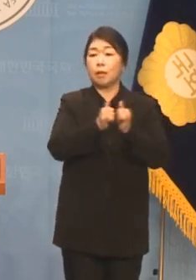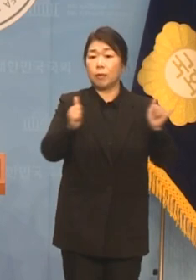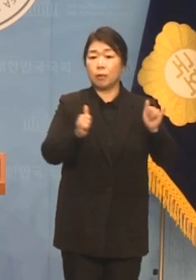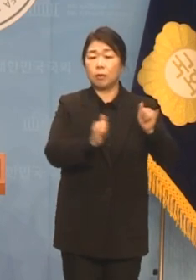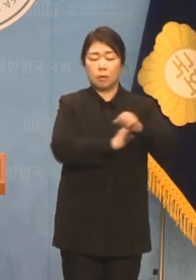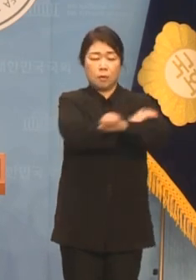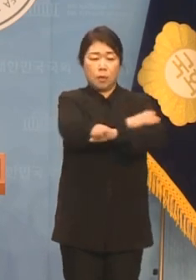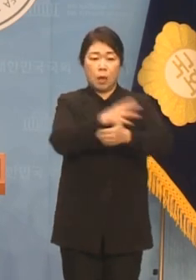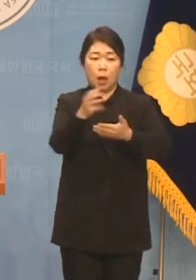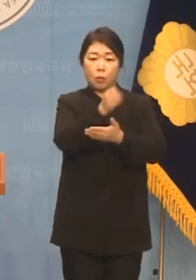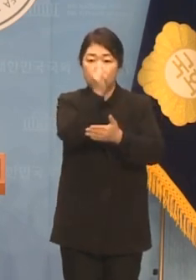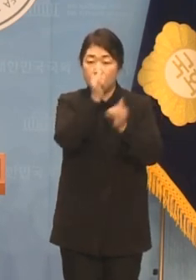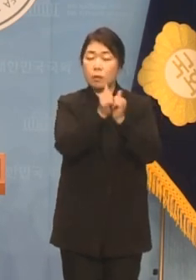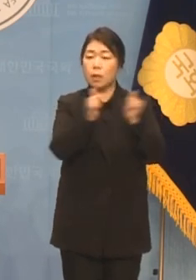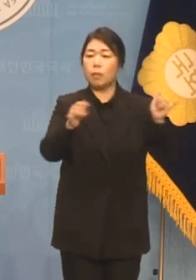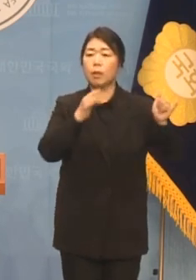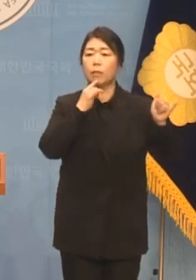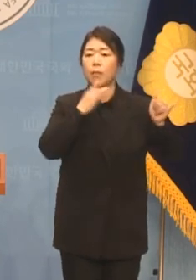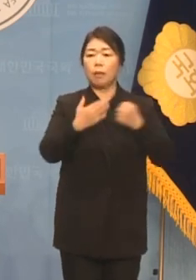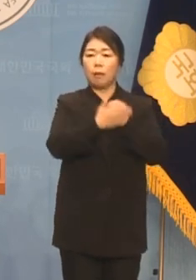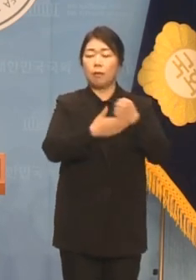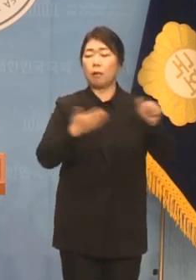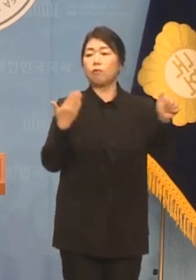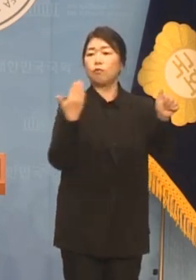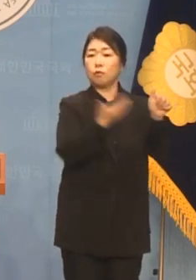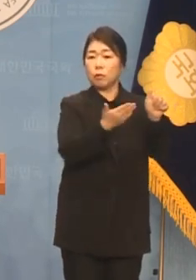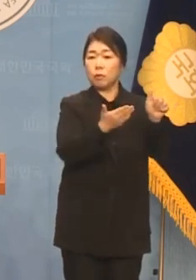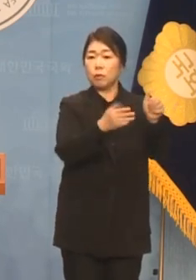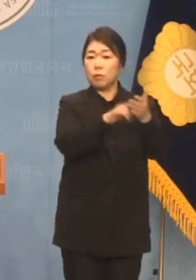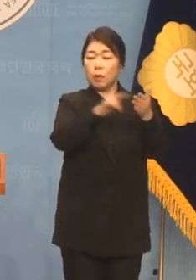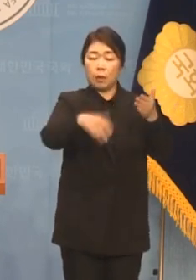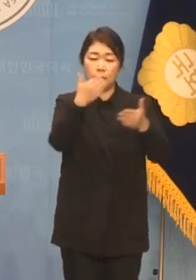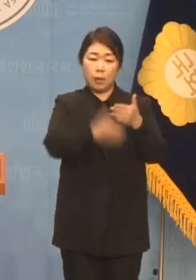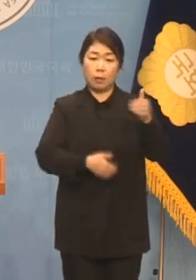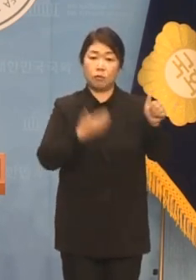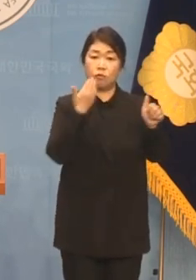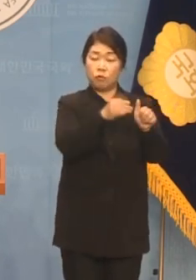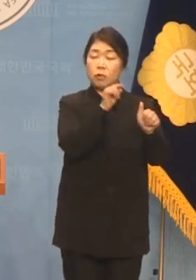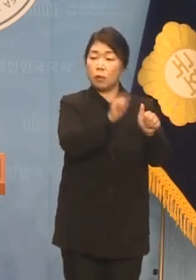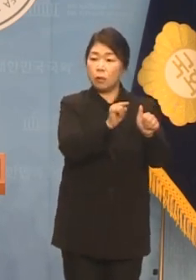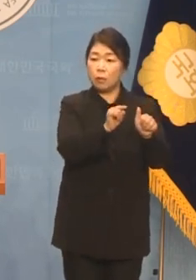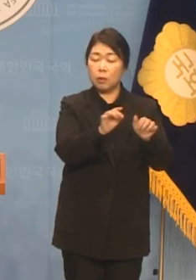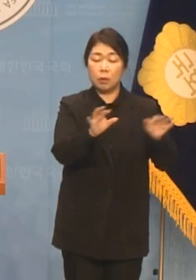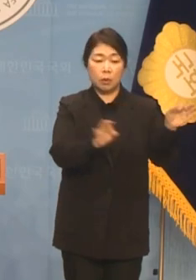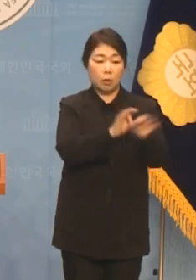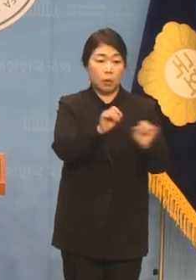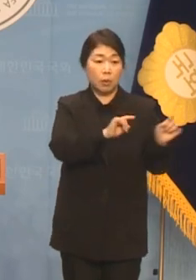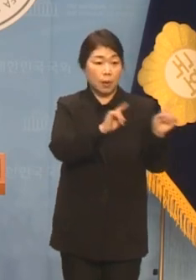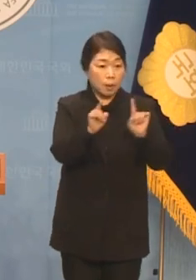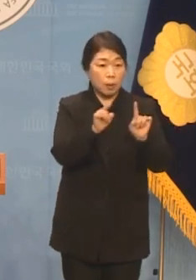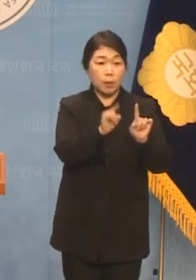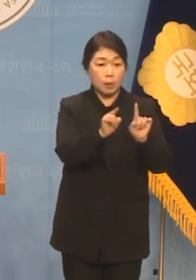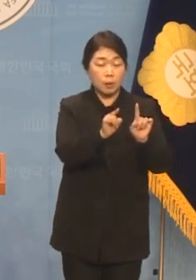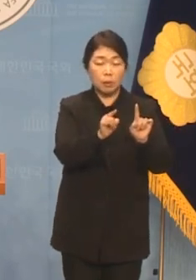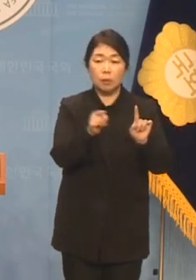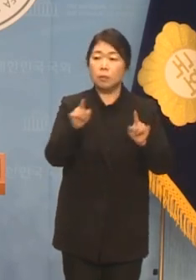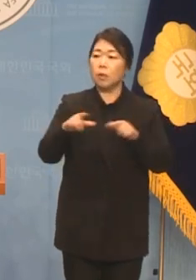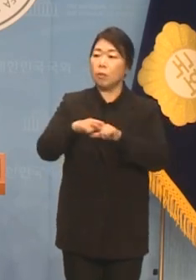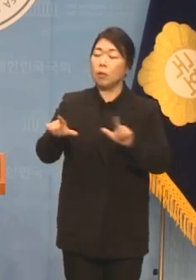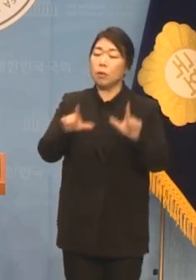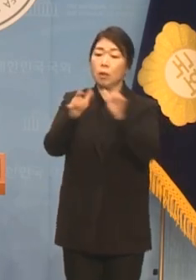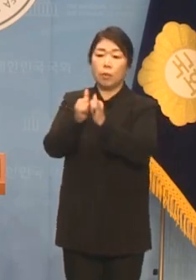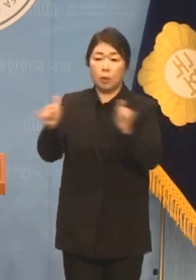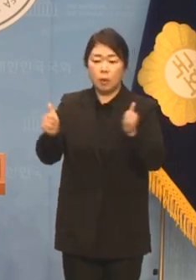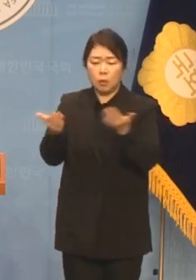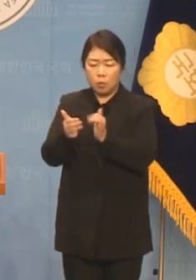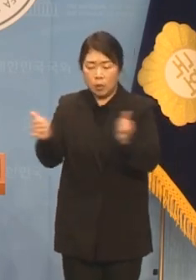세력에게 혜택이 돌아가는 수십조짜리 감세 혜택은 경제 살리기 평범한 서민들과 노동자들